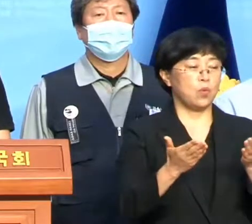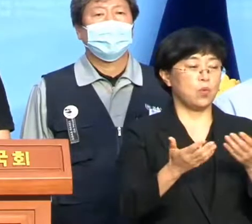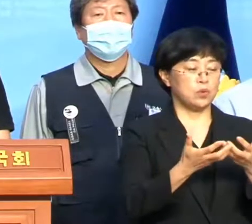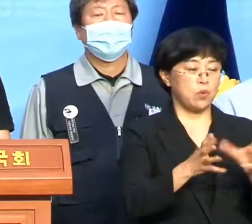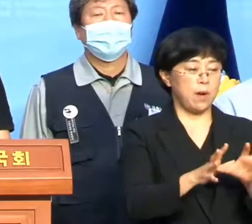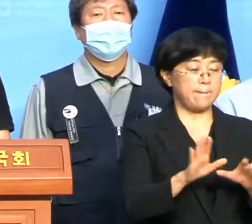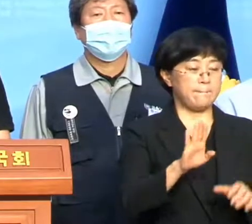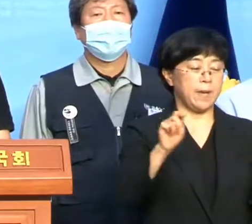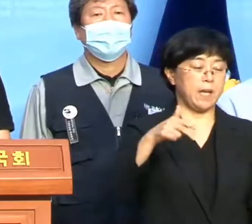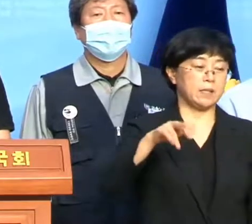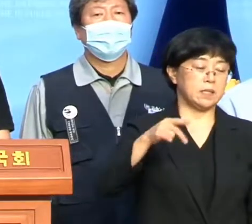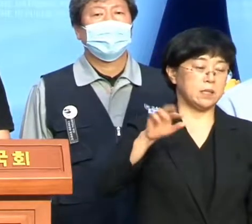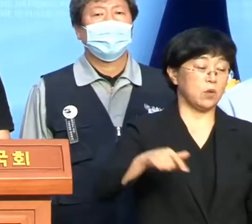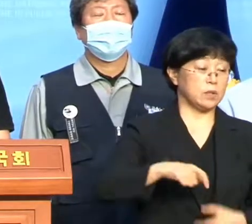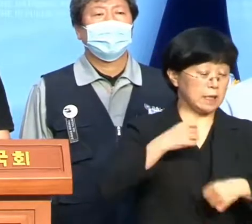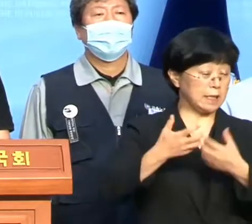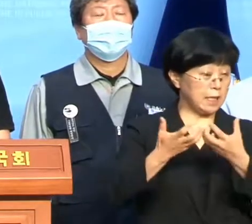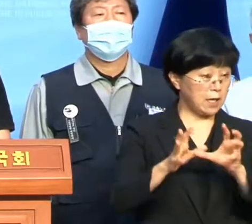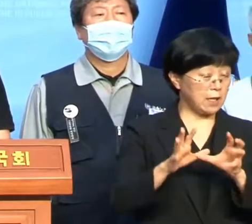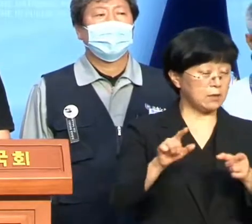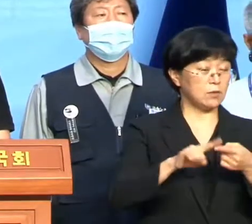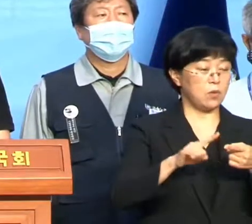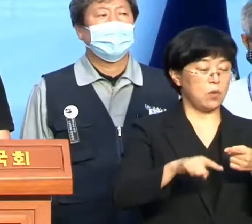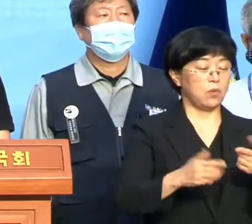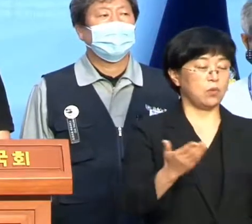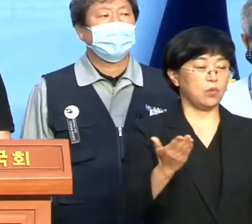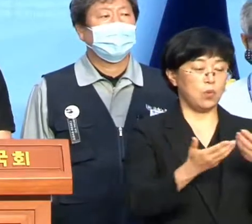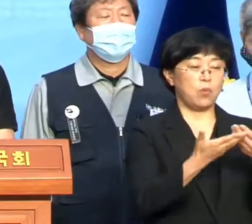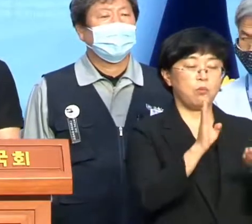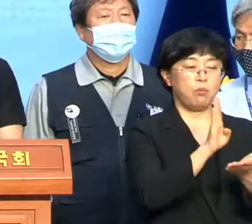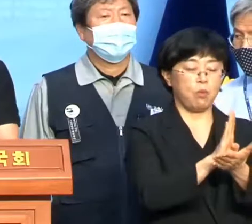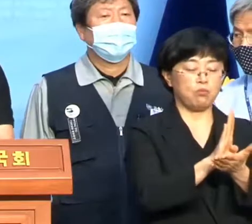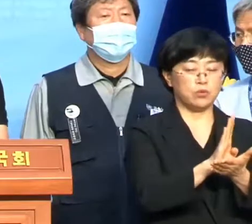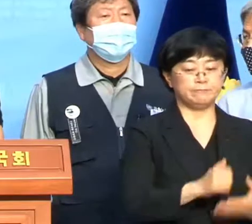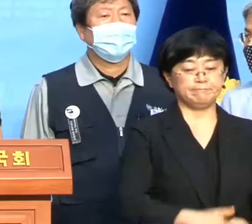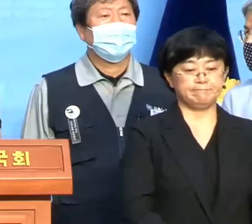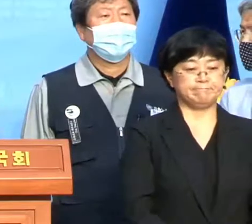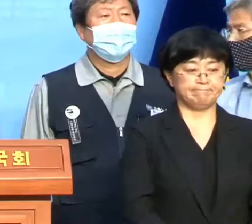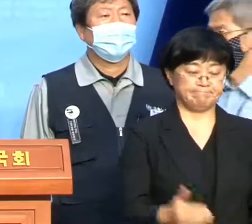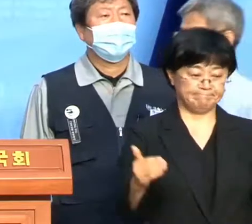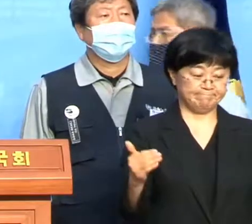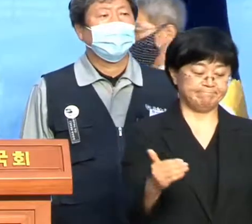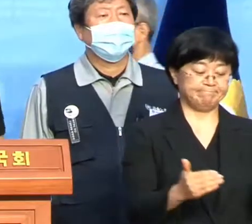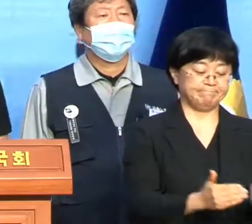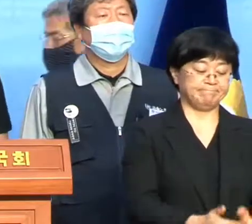배진교 의원 정의당 노동 분부 이상입니다